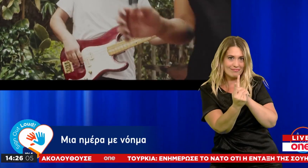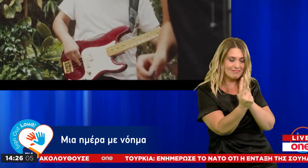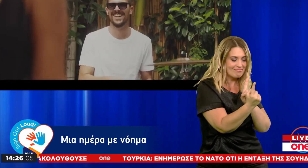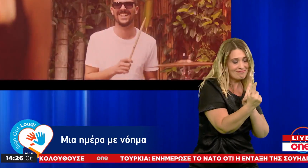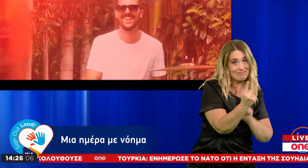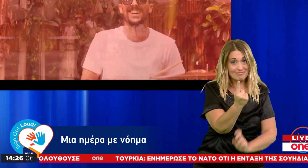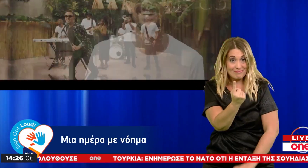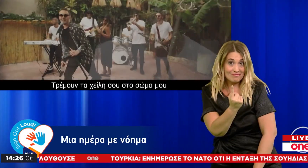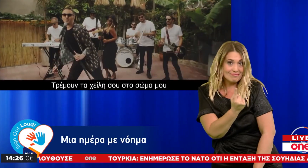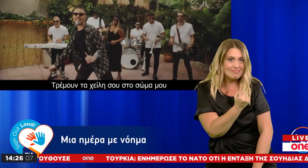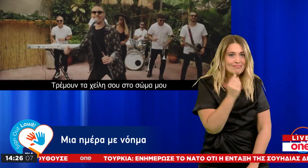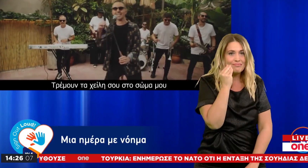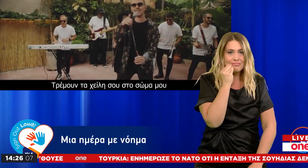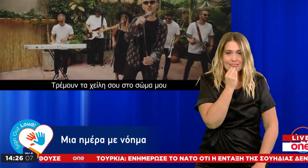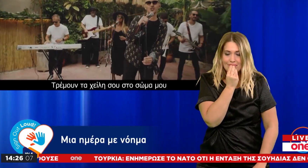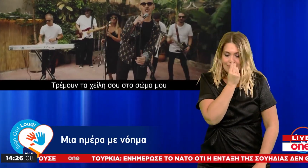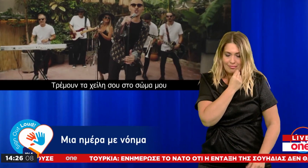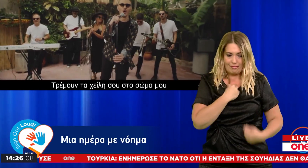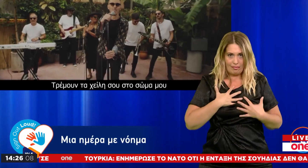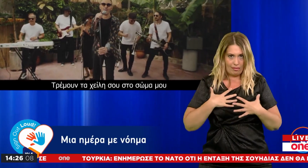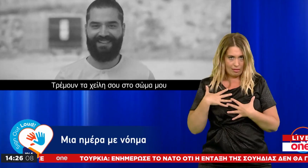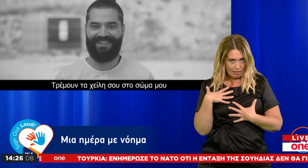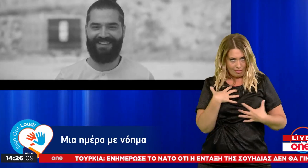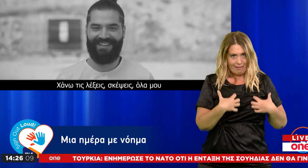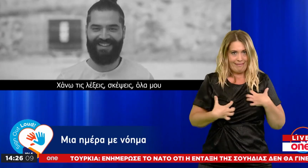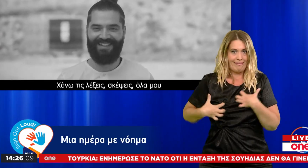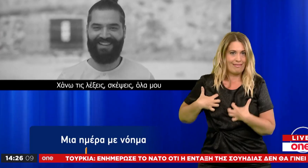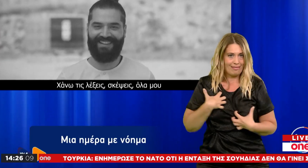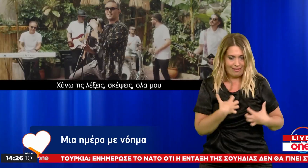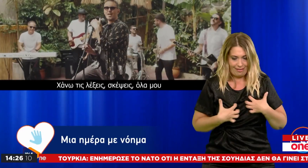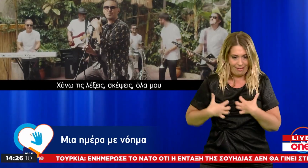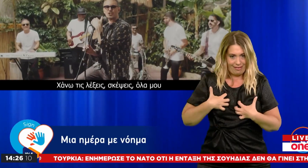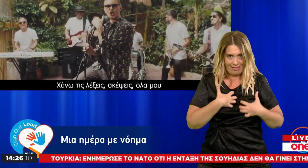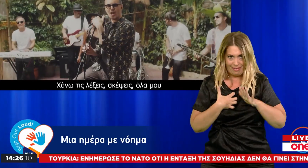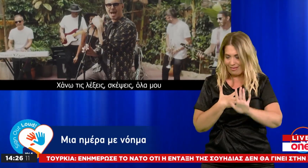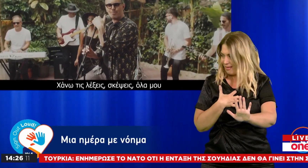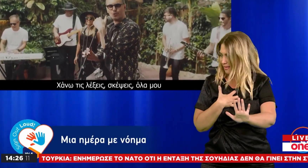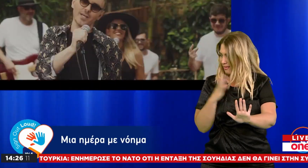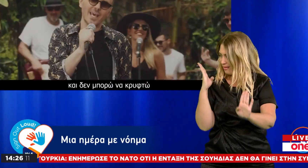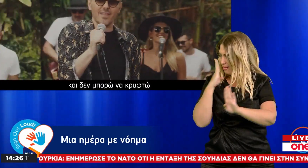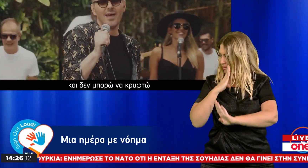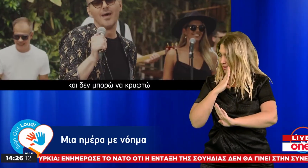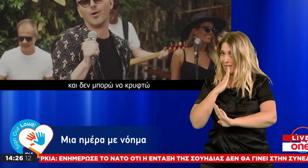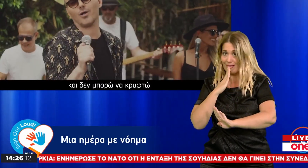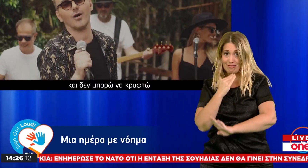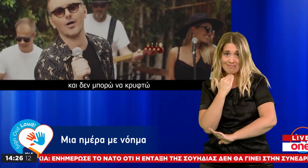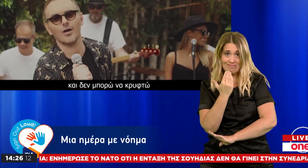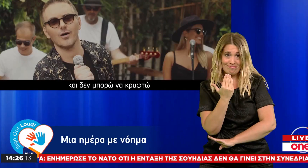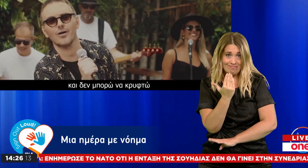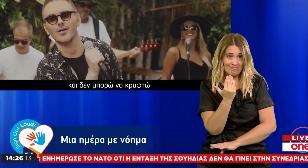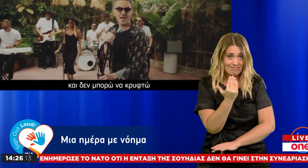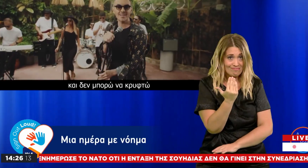εδώ τρ μου τα χείλη σου στο σώμα μου χάνω τις λέξεις σκέψεις όλα μου και δεν